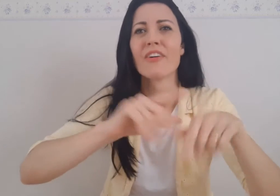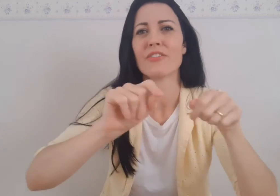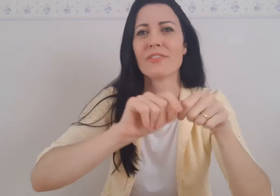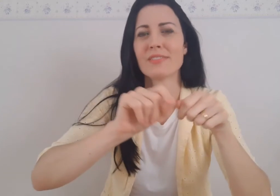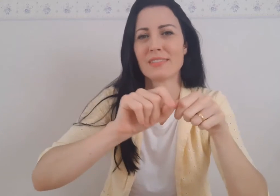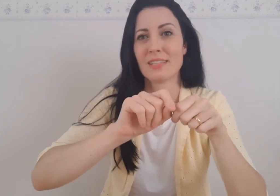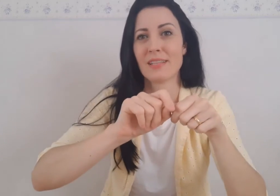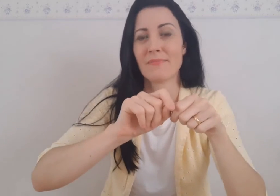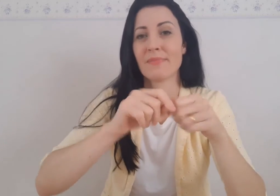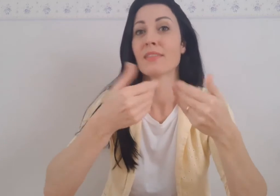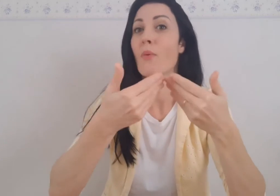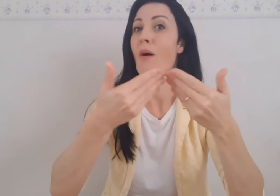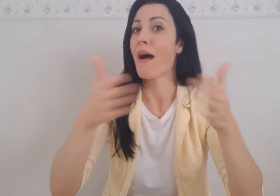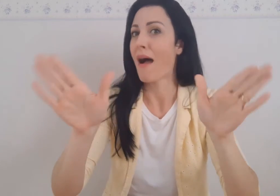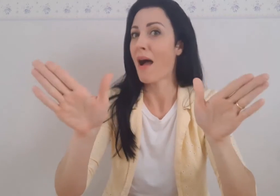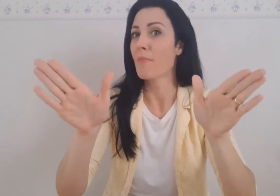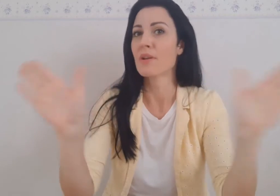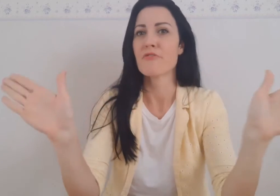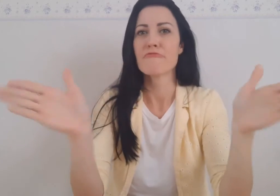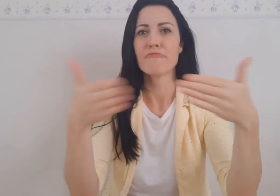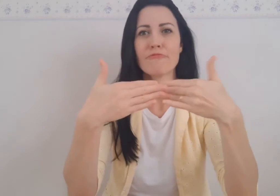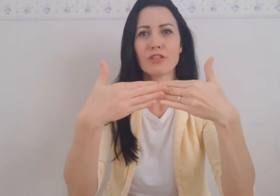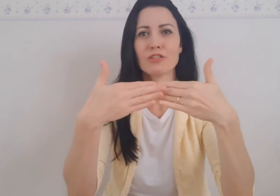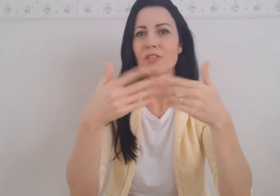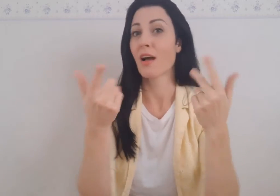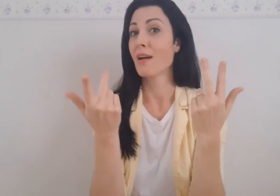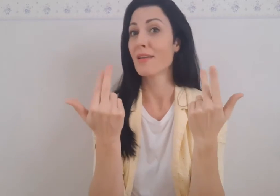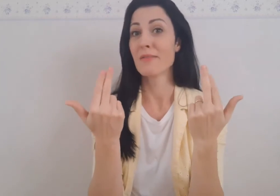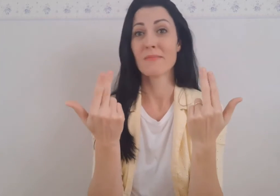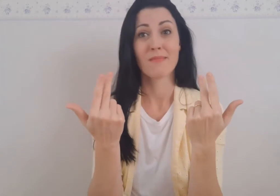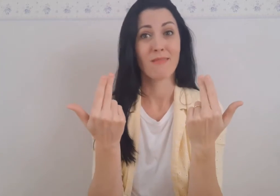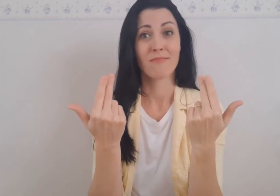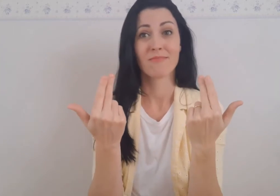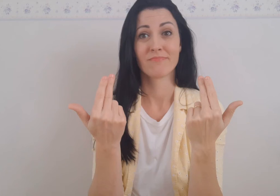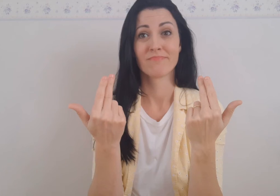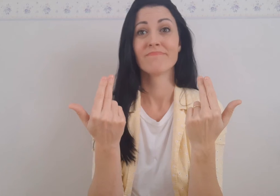preciso fazer. Abrir, fechar, igual.